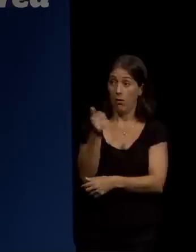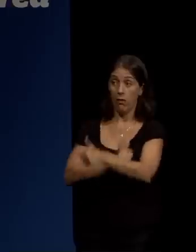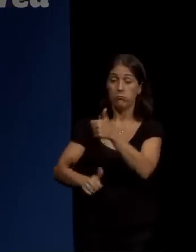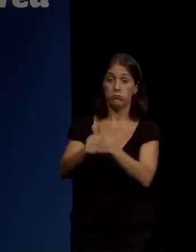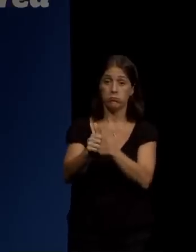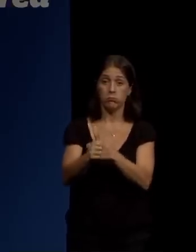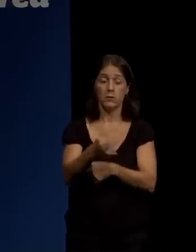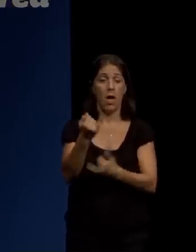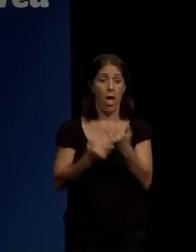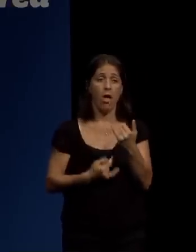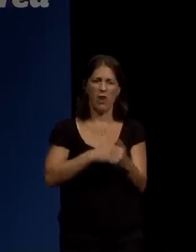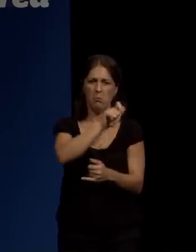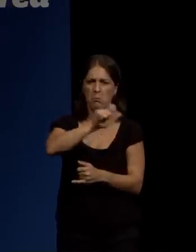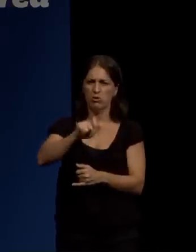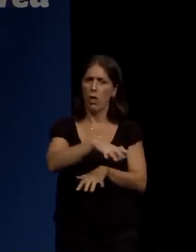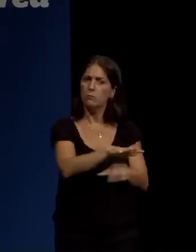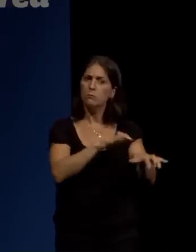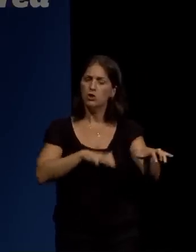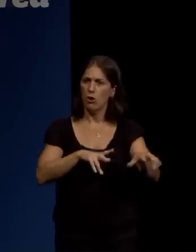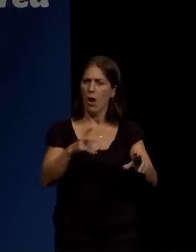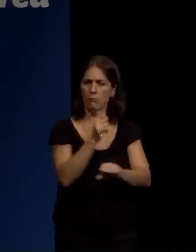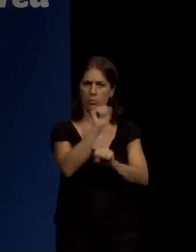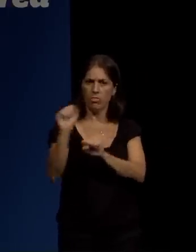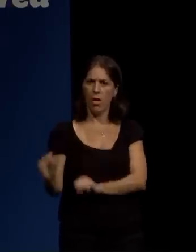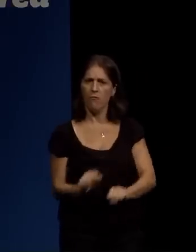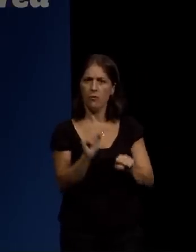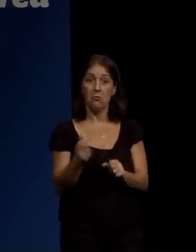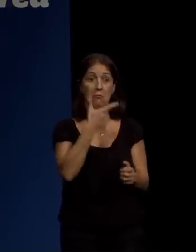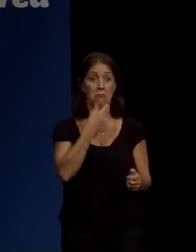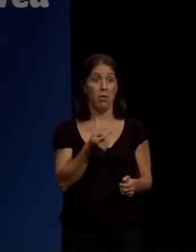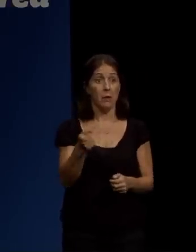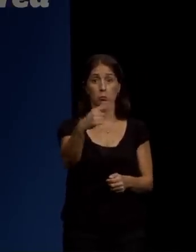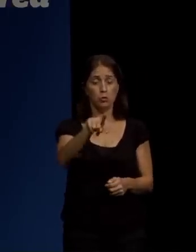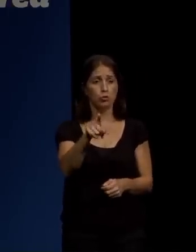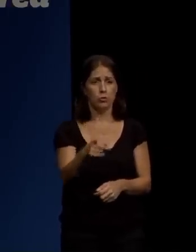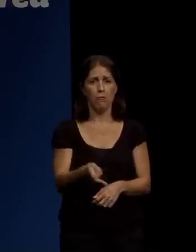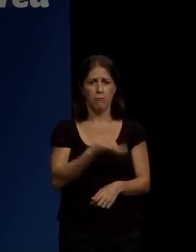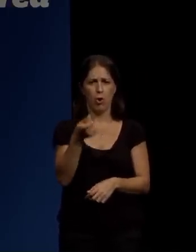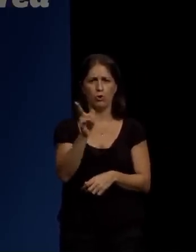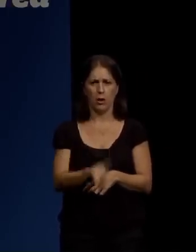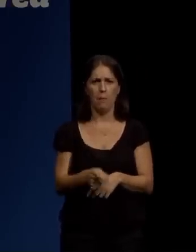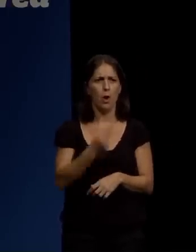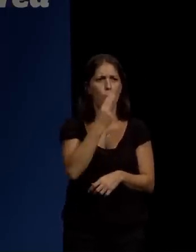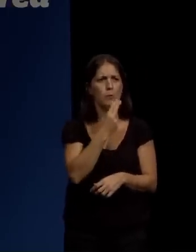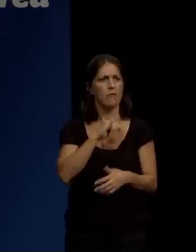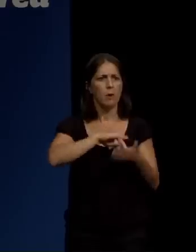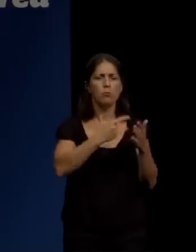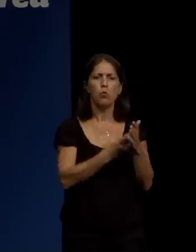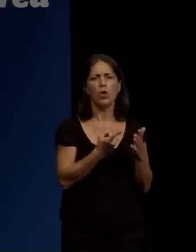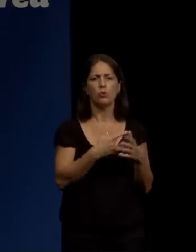en defensa das maiorías sociais. Era fácil para calquera, como que estades aquí, comprometerse nun proxecto